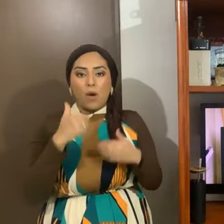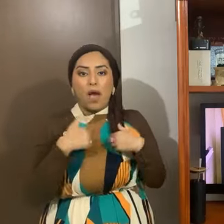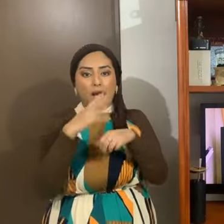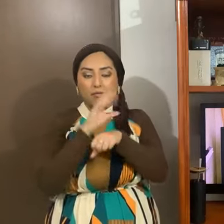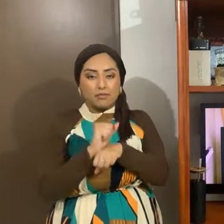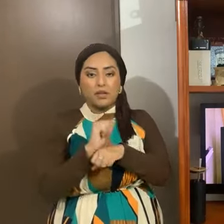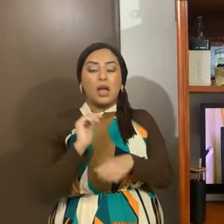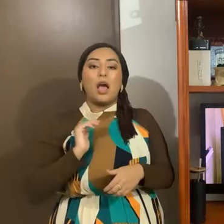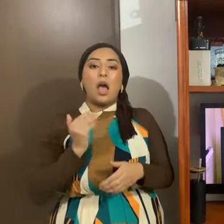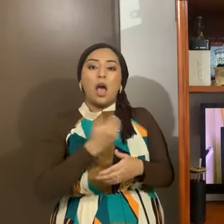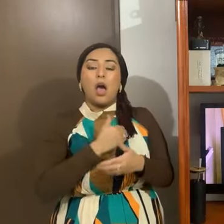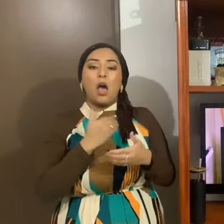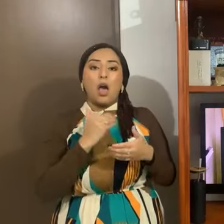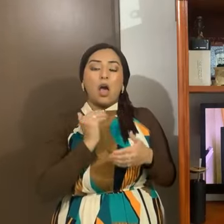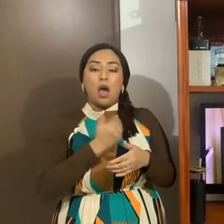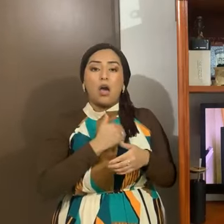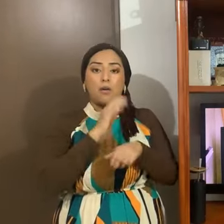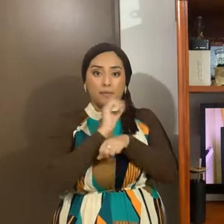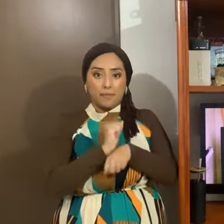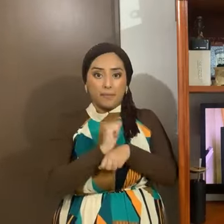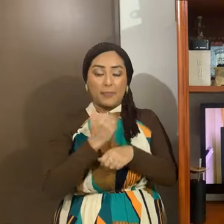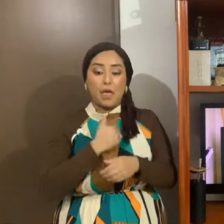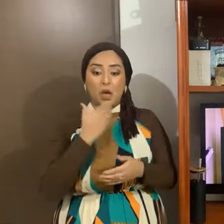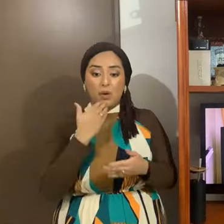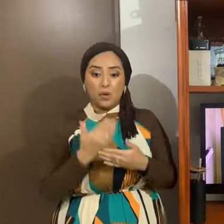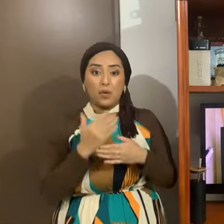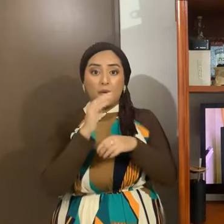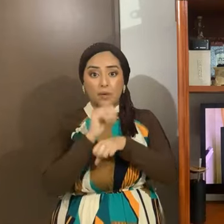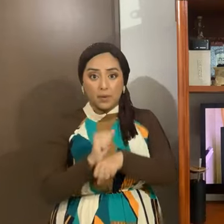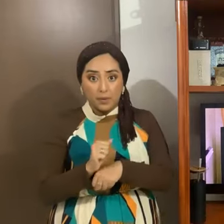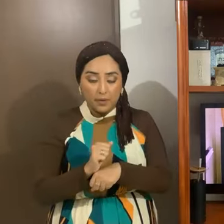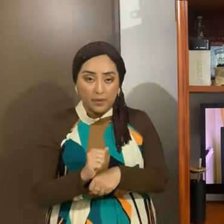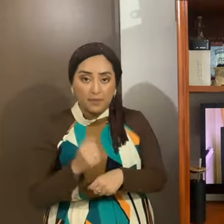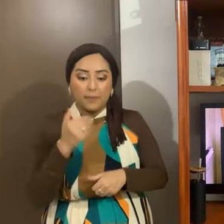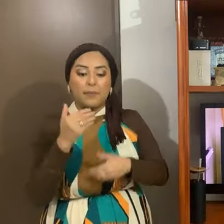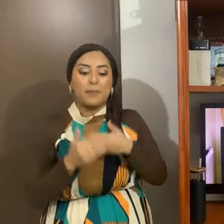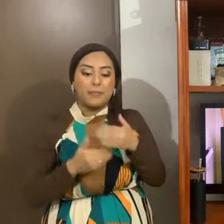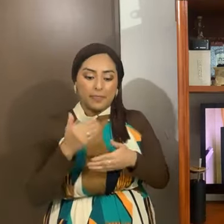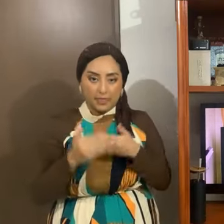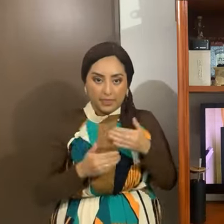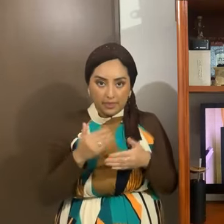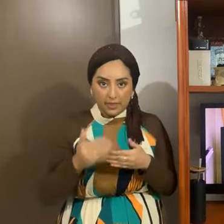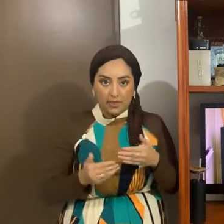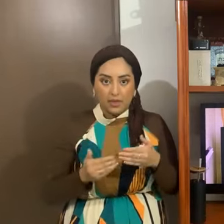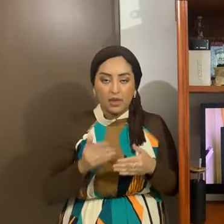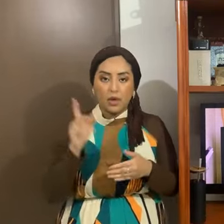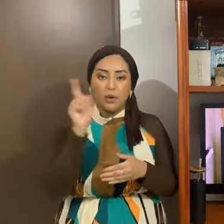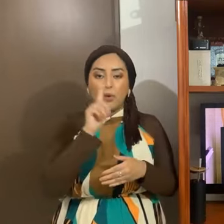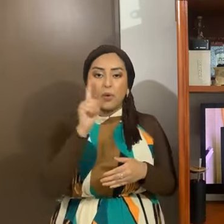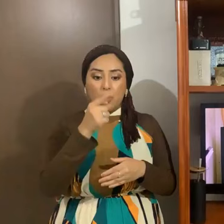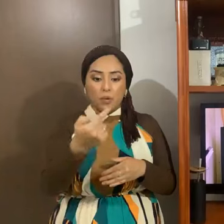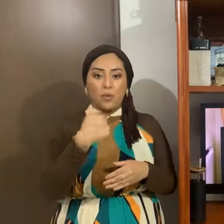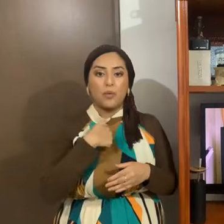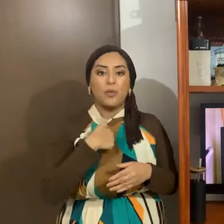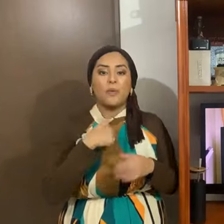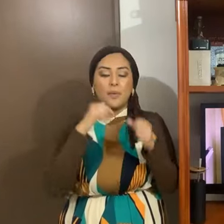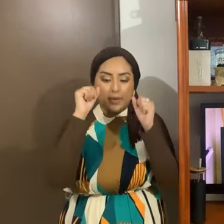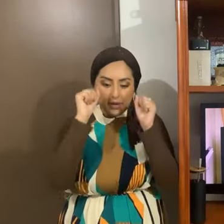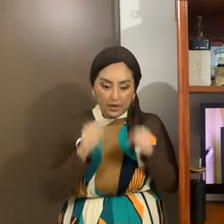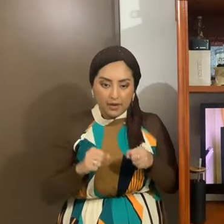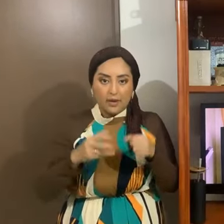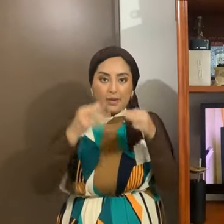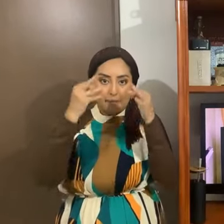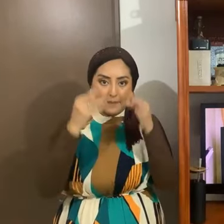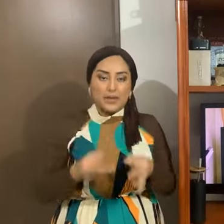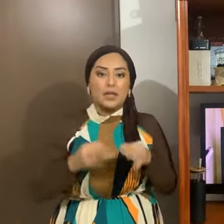No, nuestros hábitos, nuestras buenas costumbres, nuestros hábitos, los vamos a programar en donde nosotros podemos